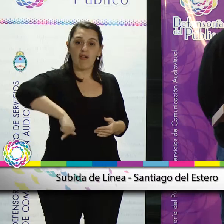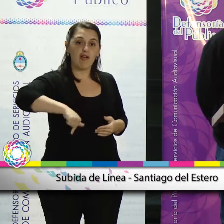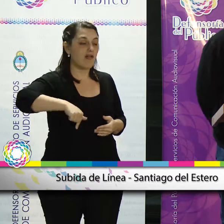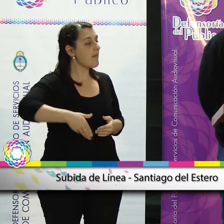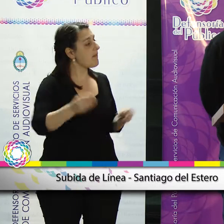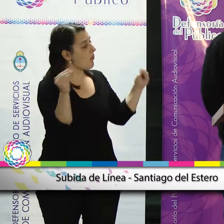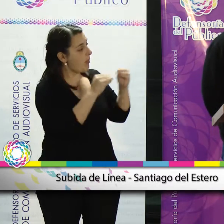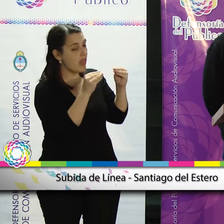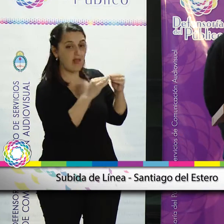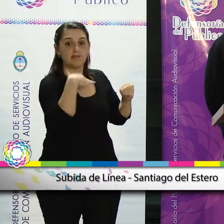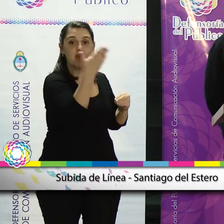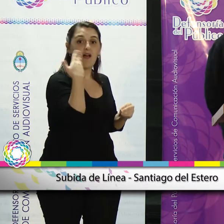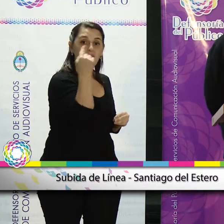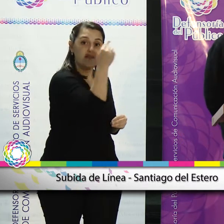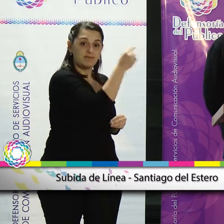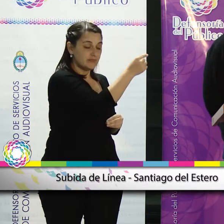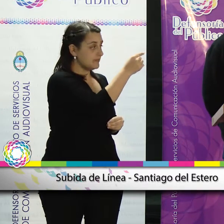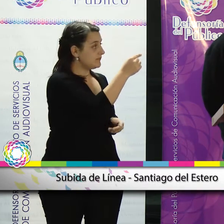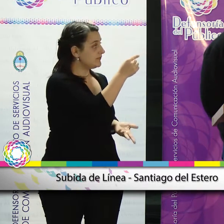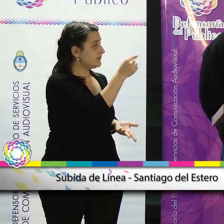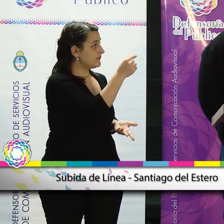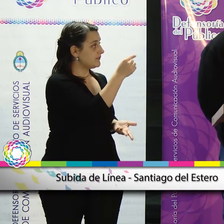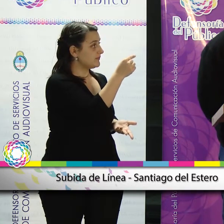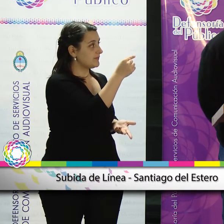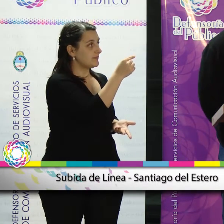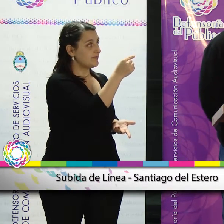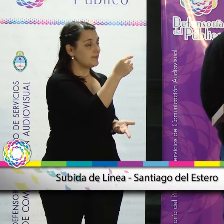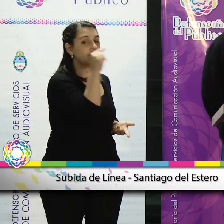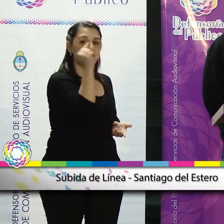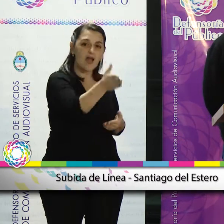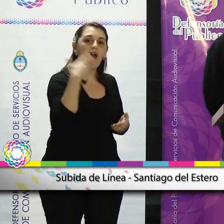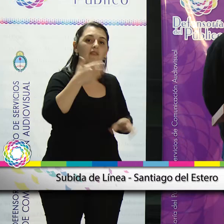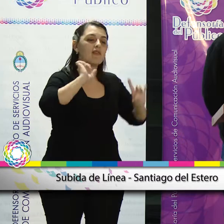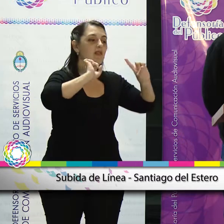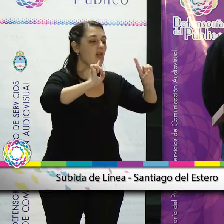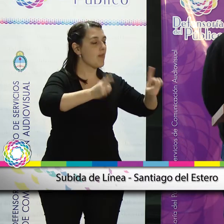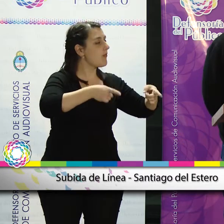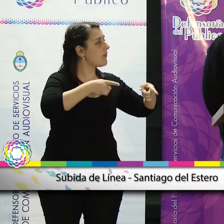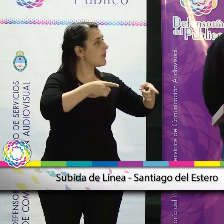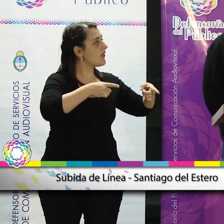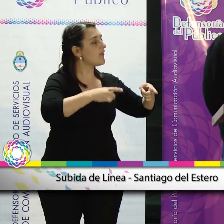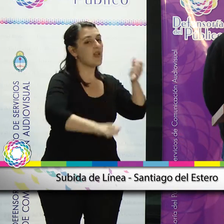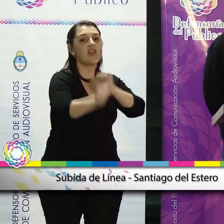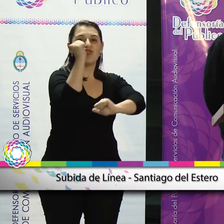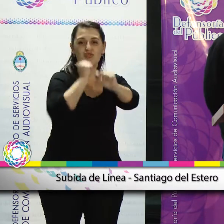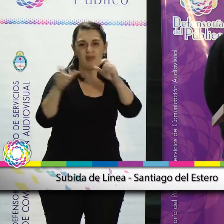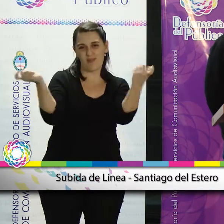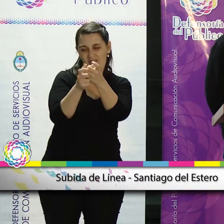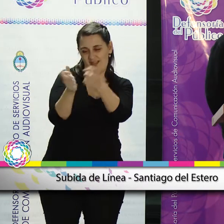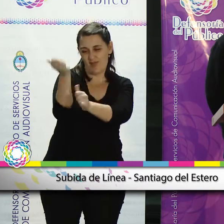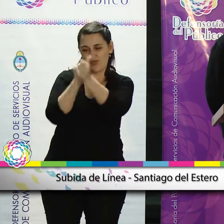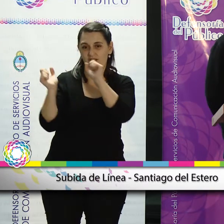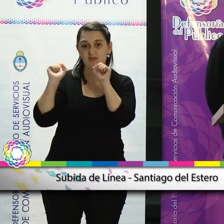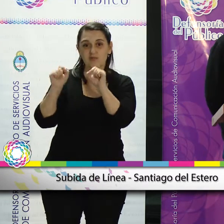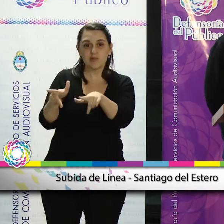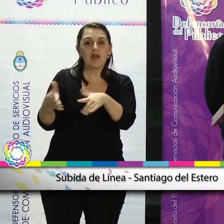los dejo con mi compañero agustín del monte que va a comentar un poco de la historia de su vida línea y un suceso que